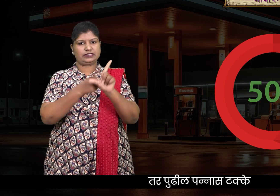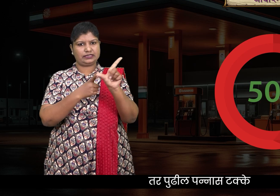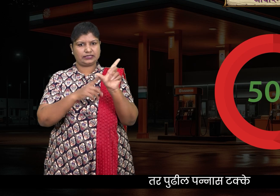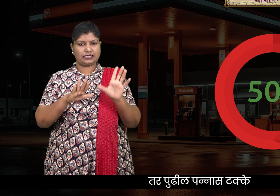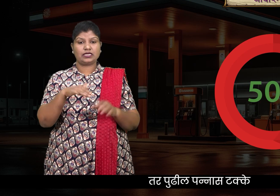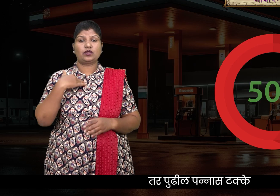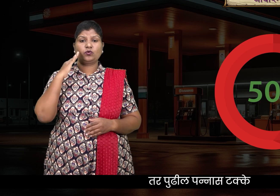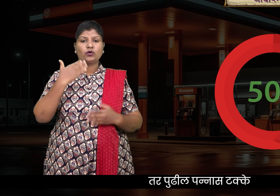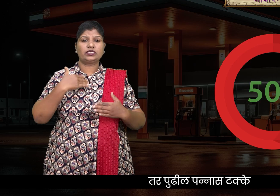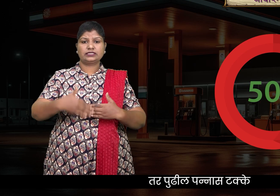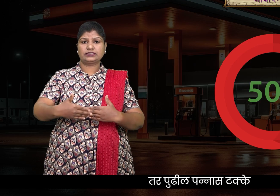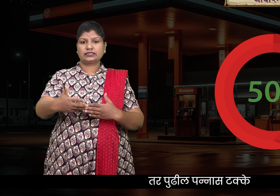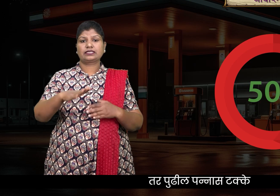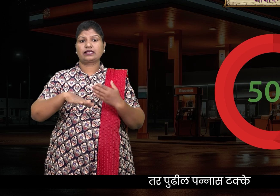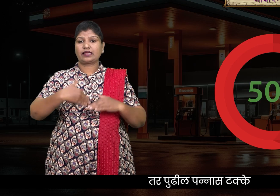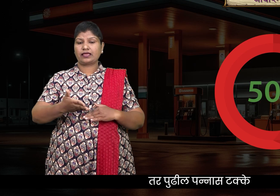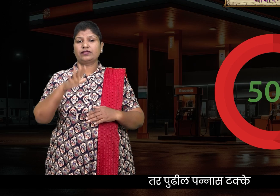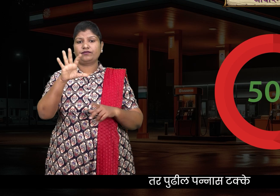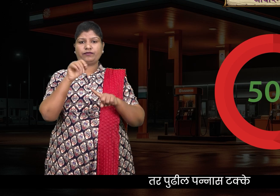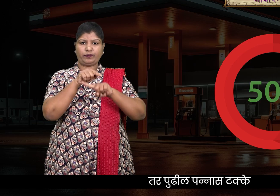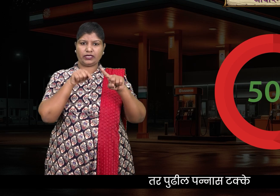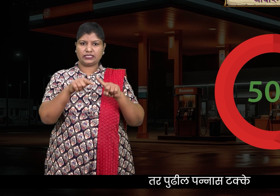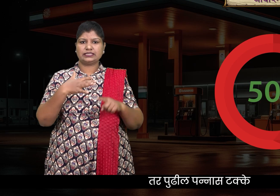तर पुढील 50%